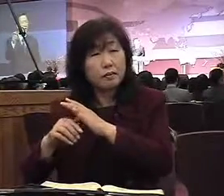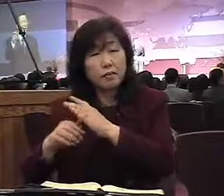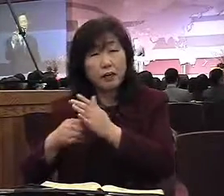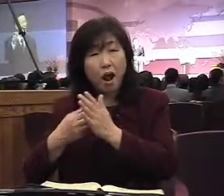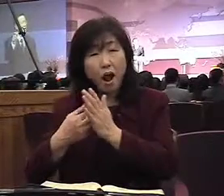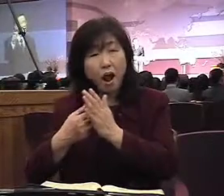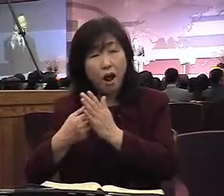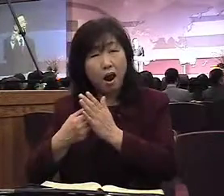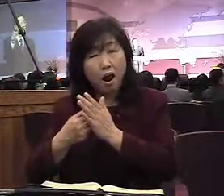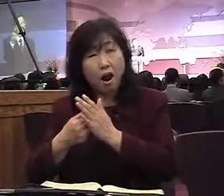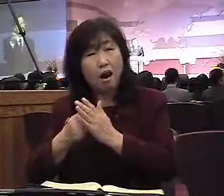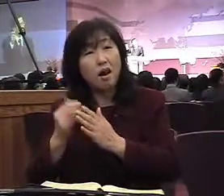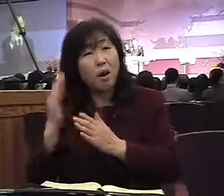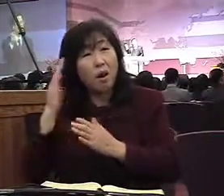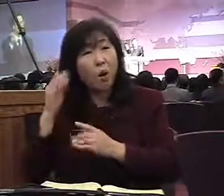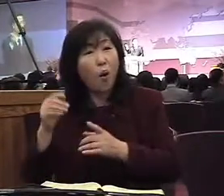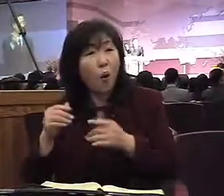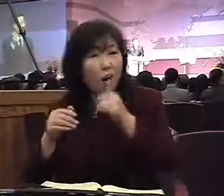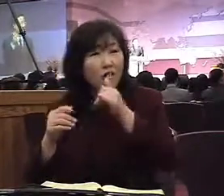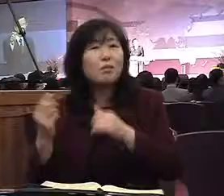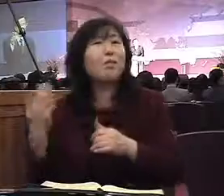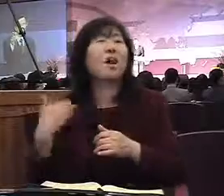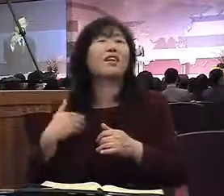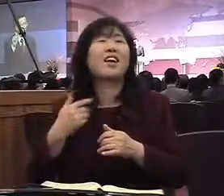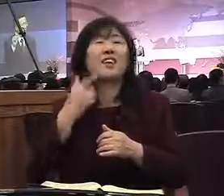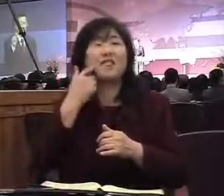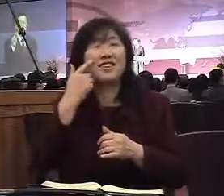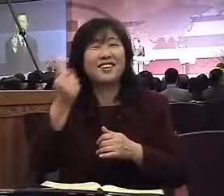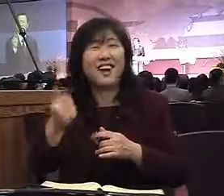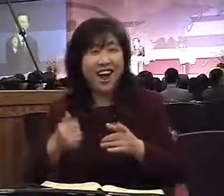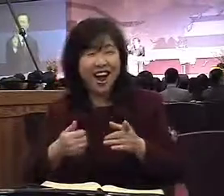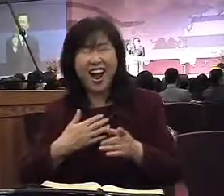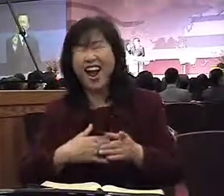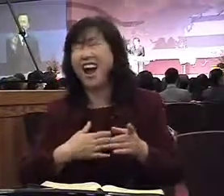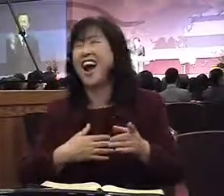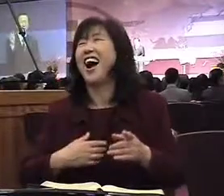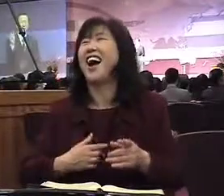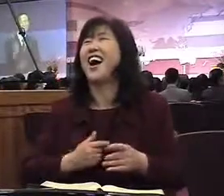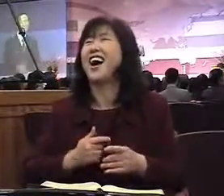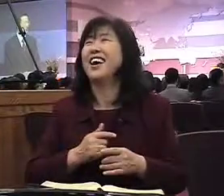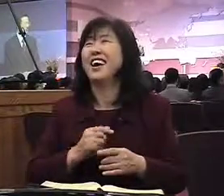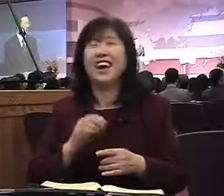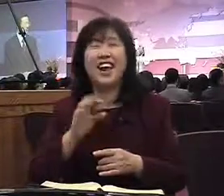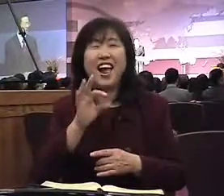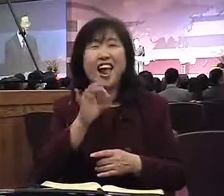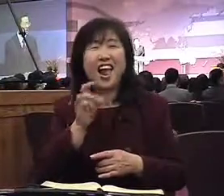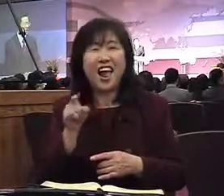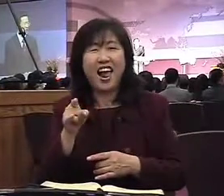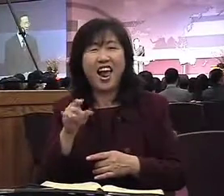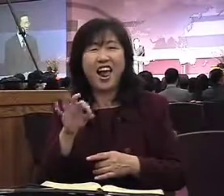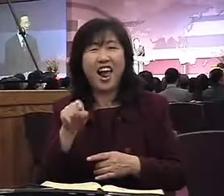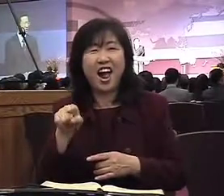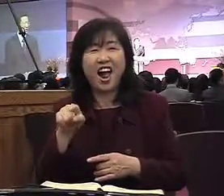거기에 보니까 돼 있더라고요. 거기에는 뭐 히터는 말도 안 써요. 에어컨 그렇게만 적혀 있어요.